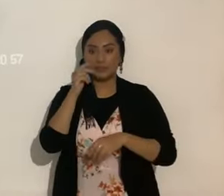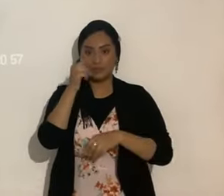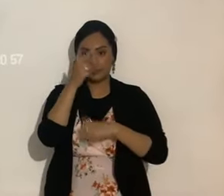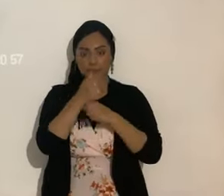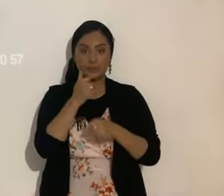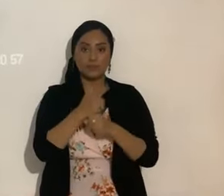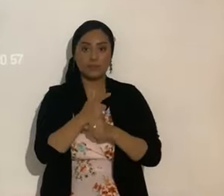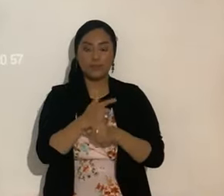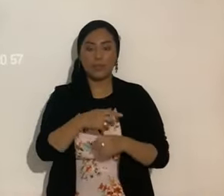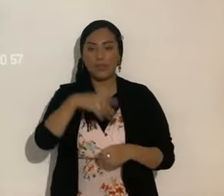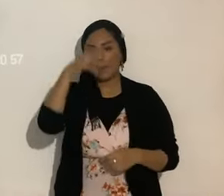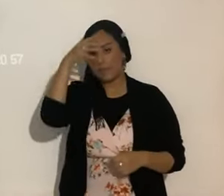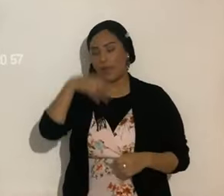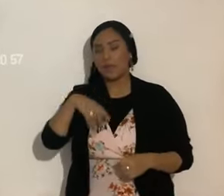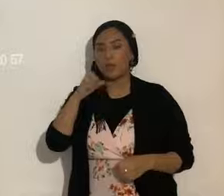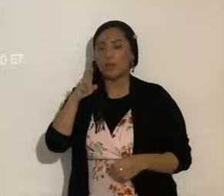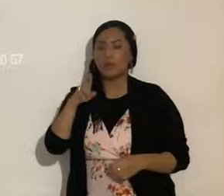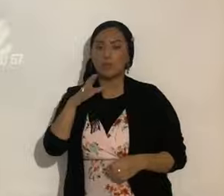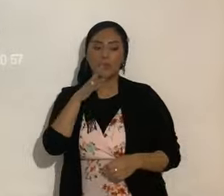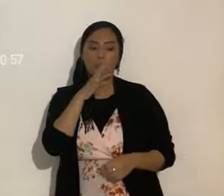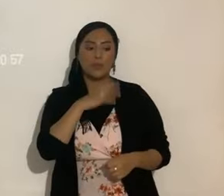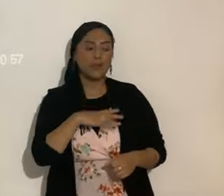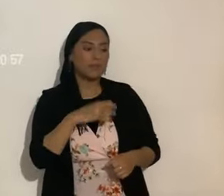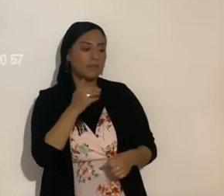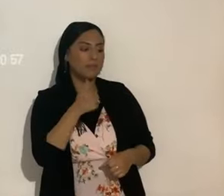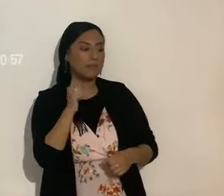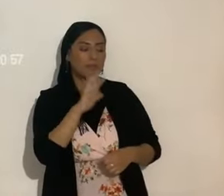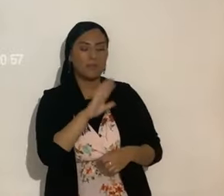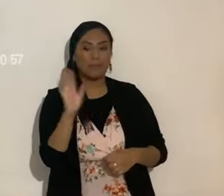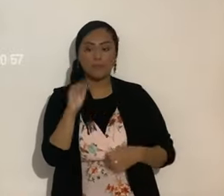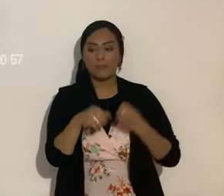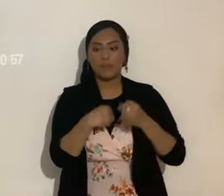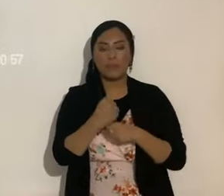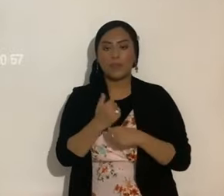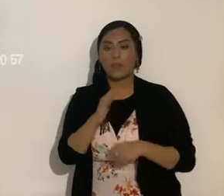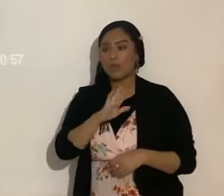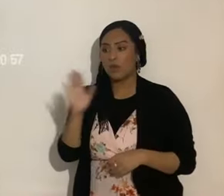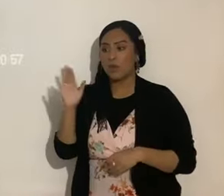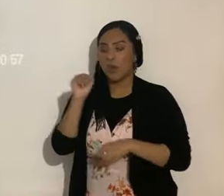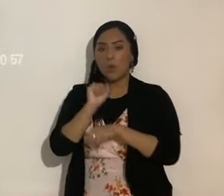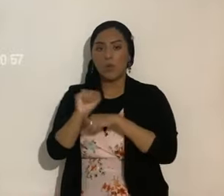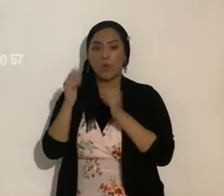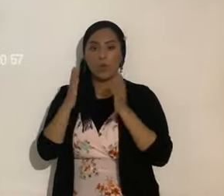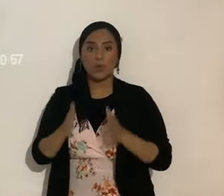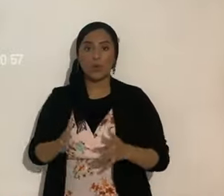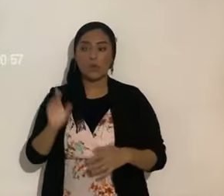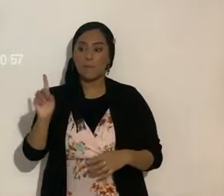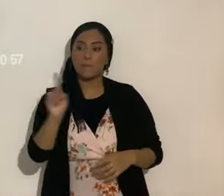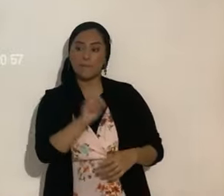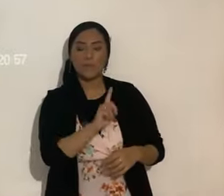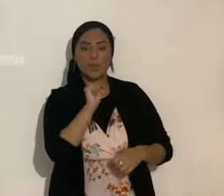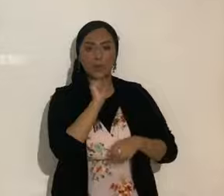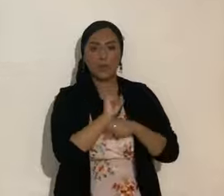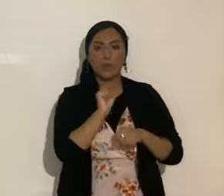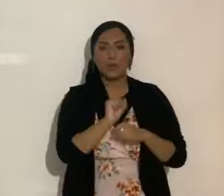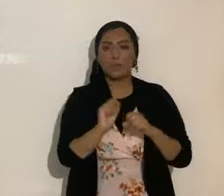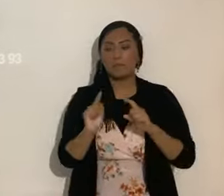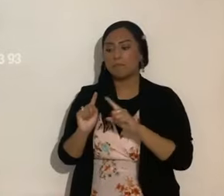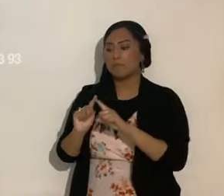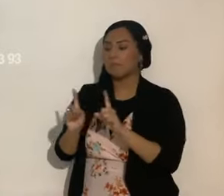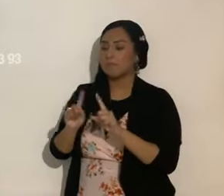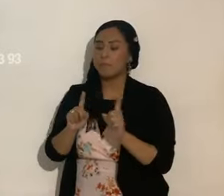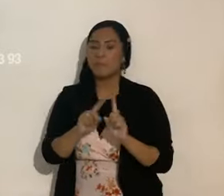Paz, hombre, mujer, de la edad que tengas, eres un obrero. Cada quien trabaja de una manera,